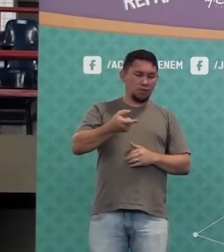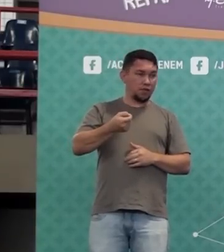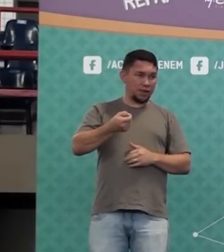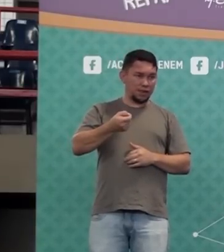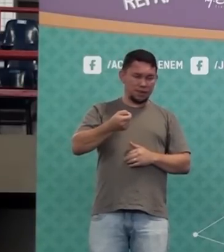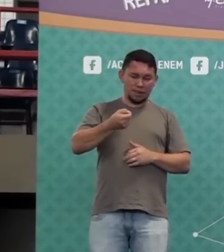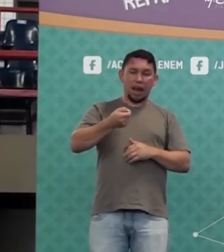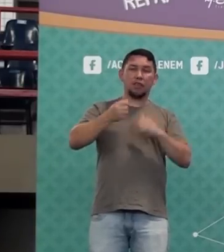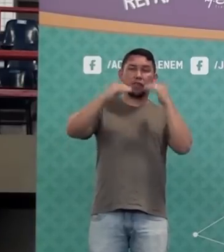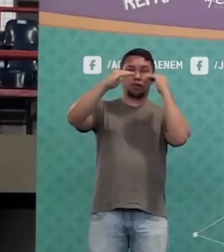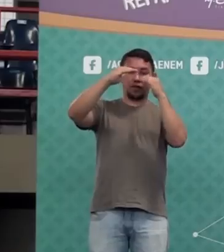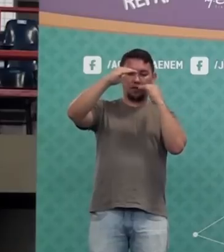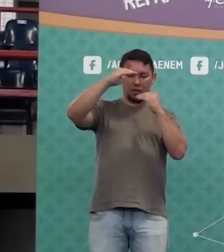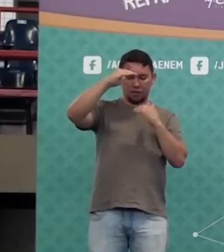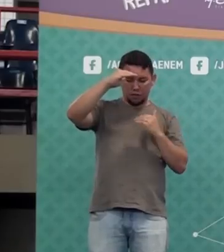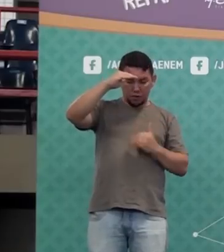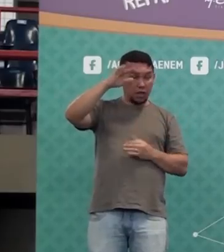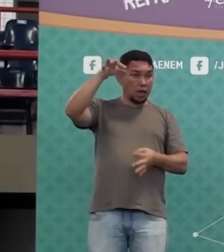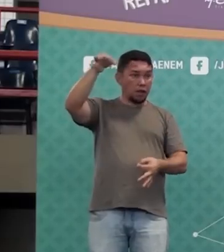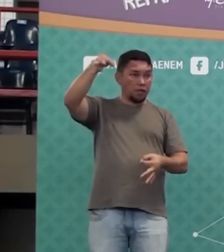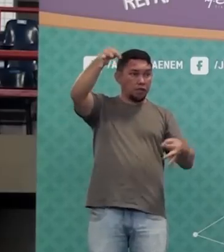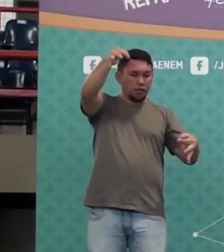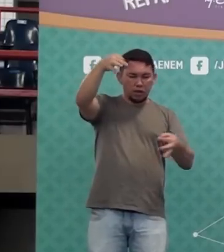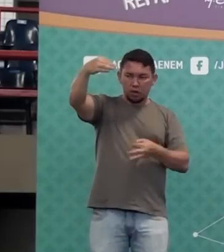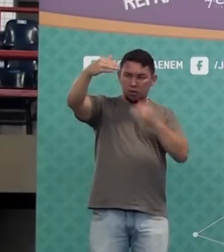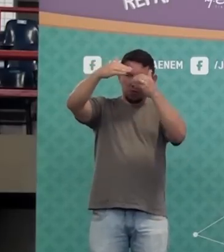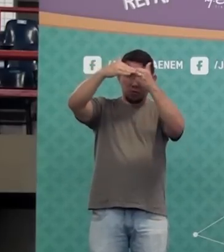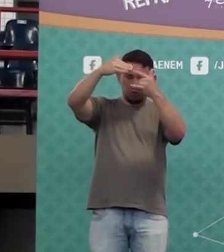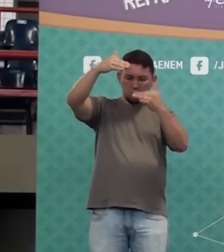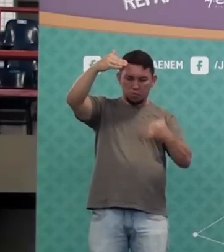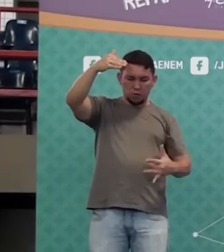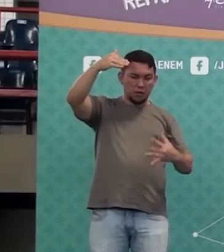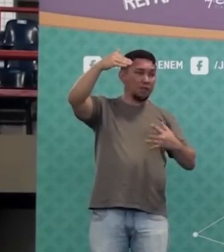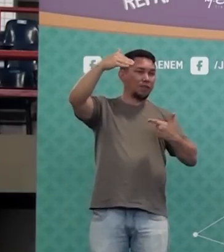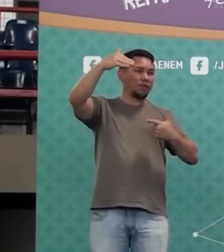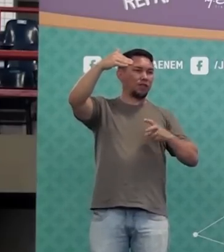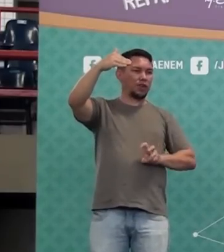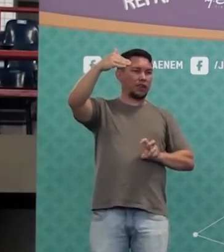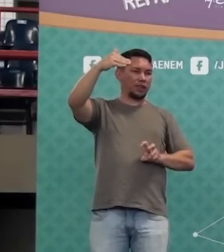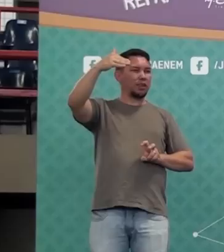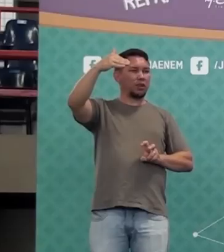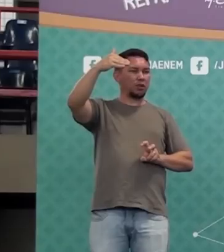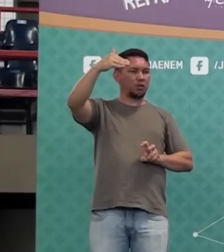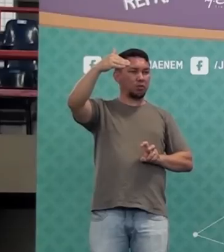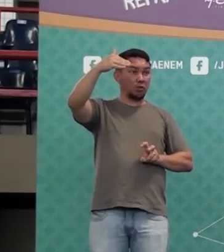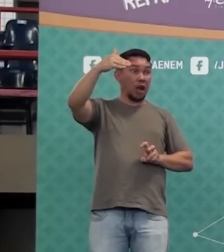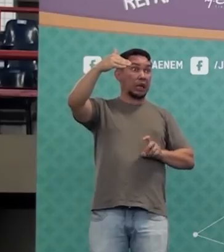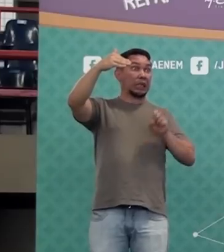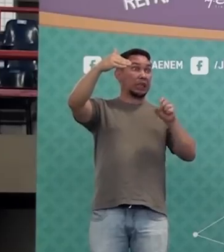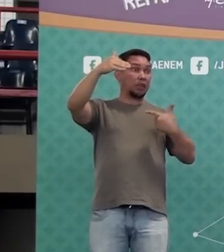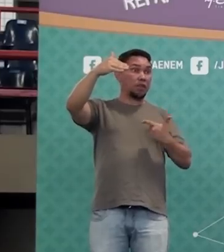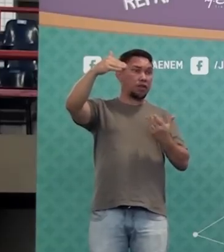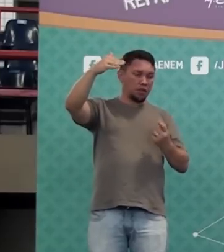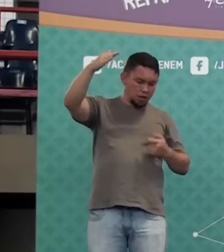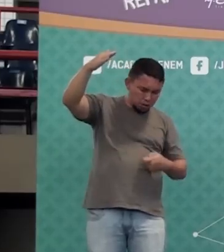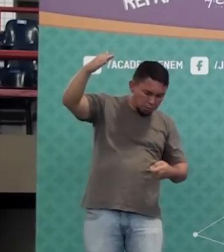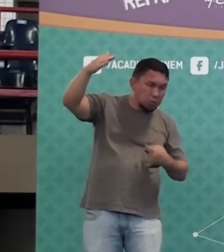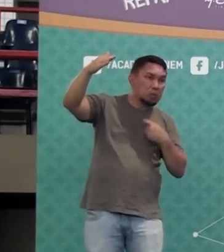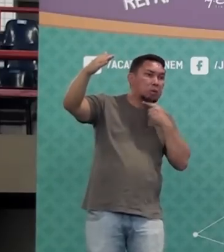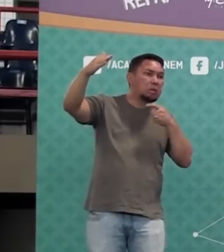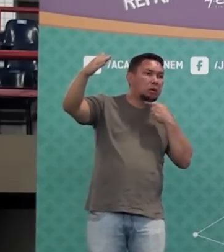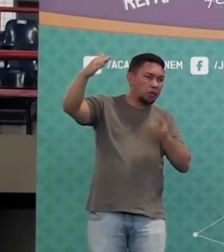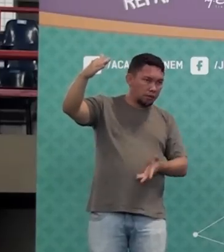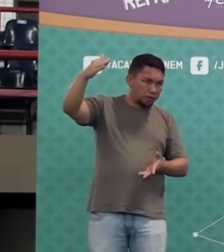que o Enem. No Enem são 30, na UES são 25. O assunto que a UES trabalha, via